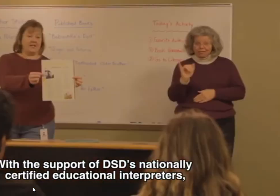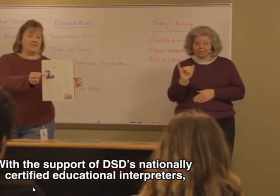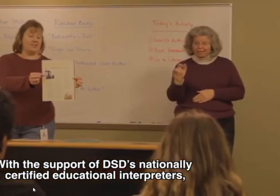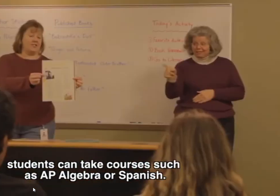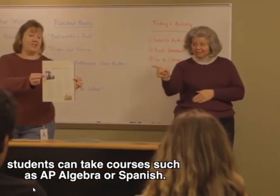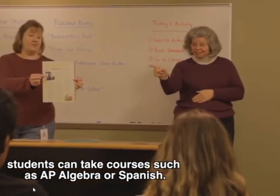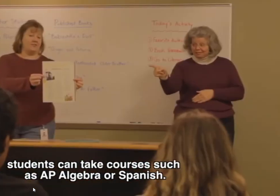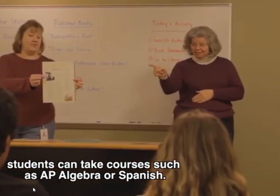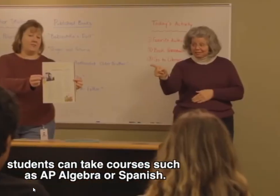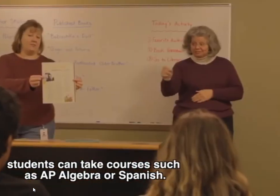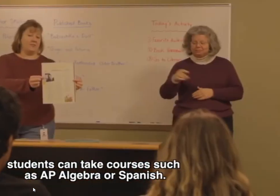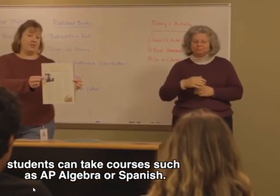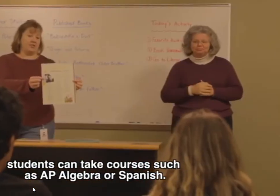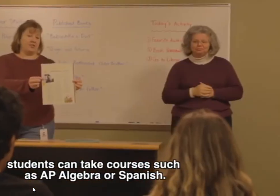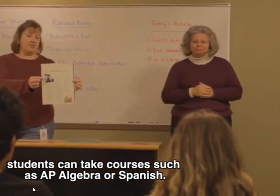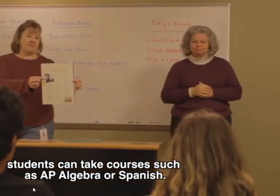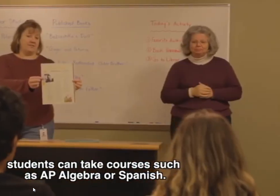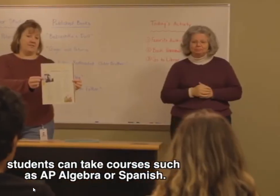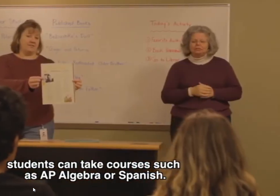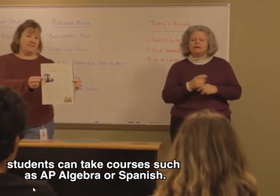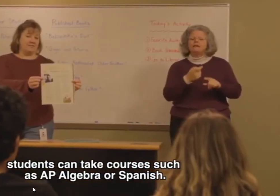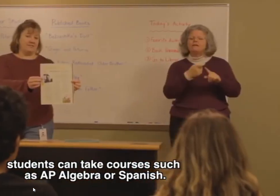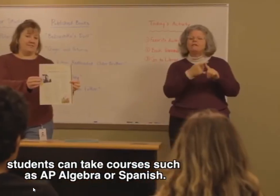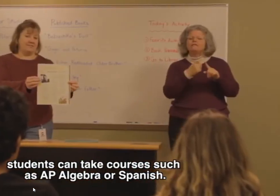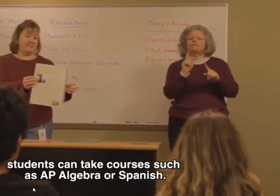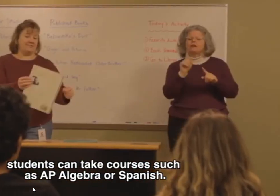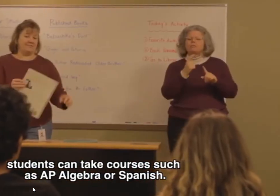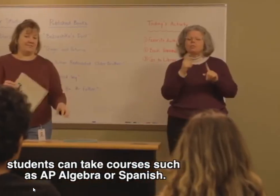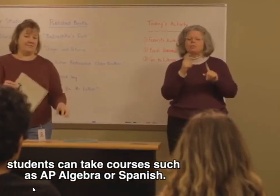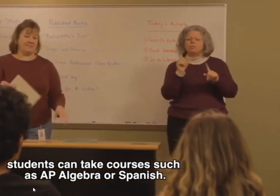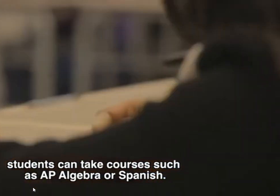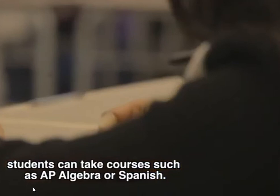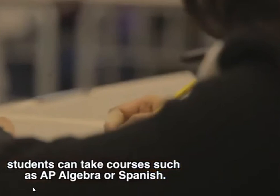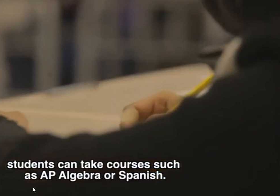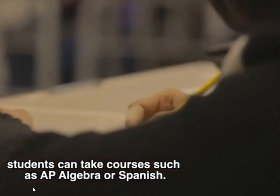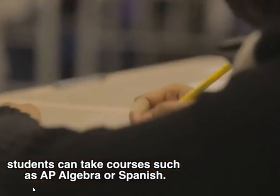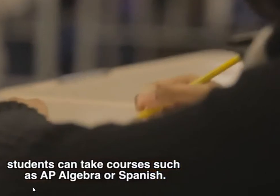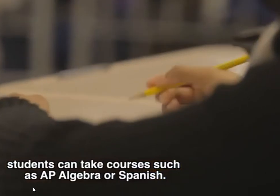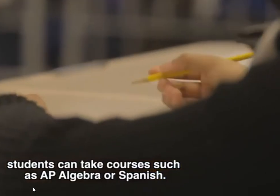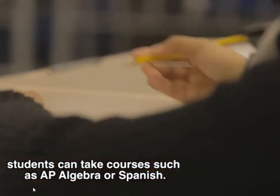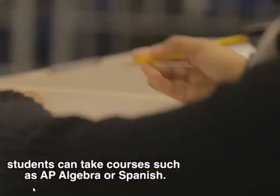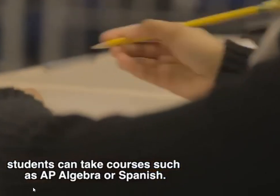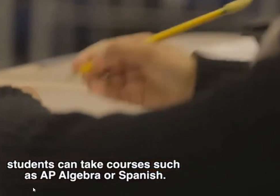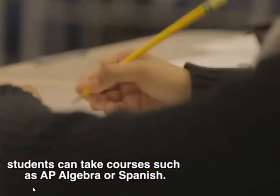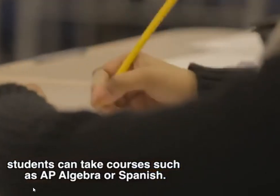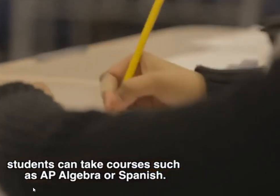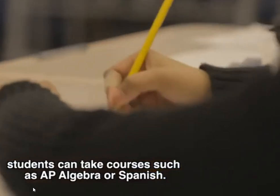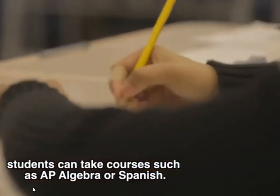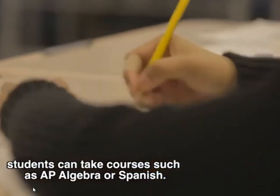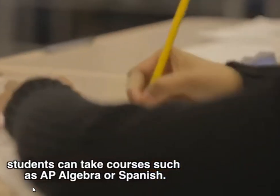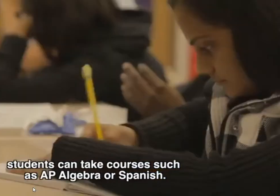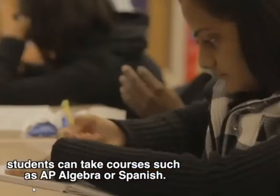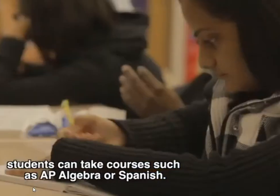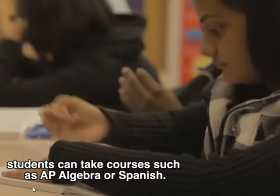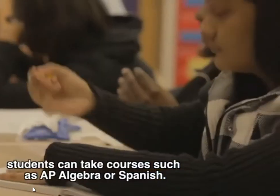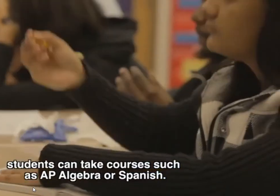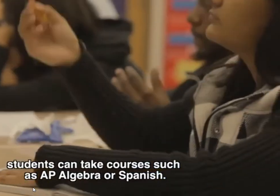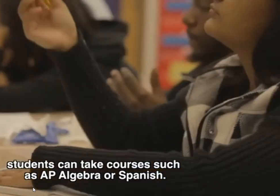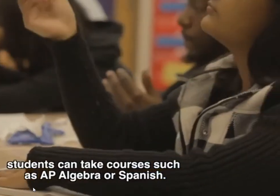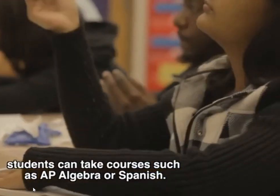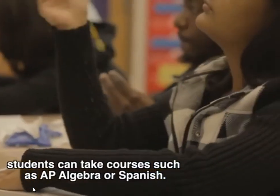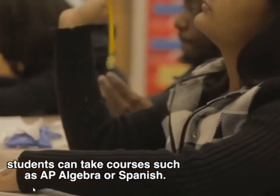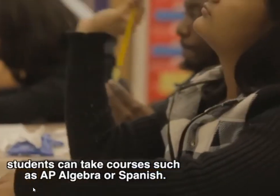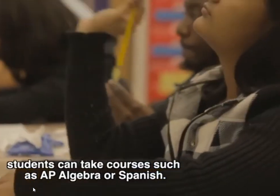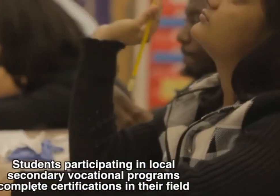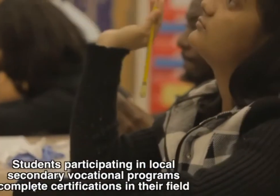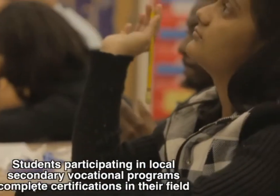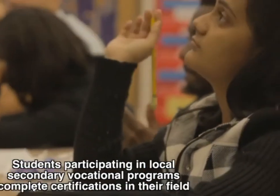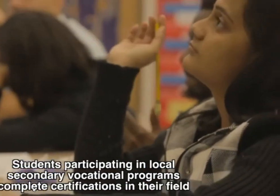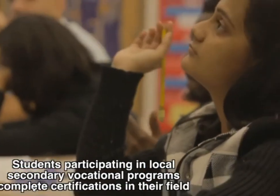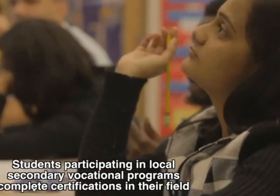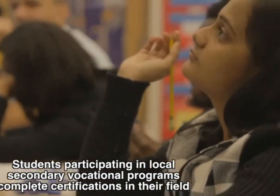en álgebra o español. Pueden participar en programas secundarios de programas técnicos,